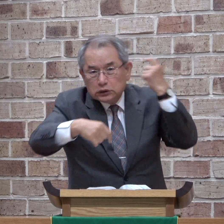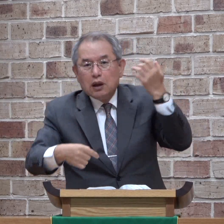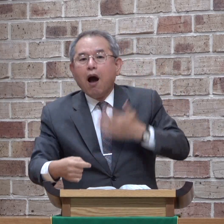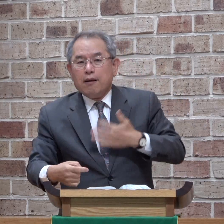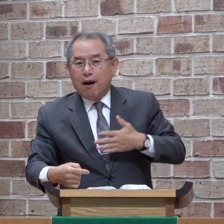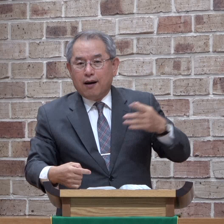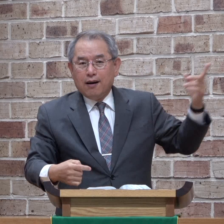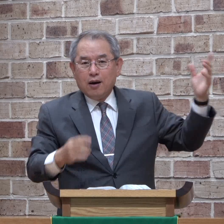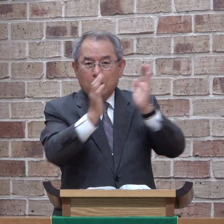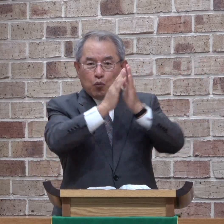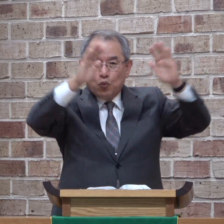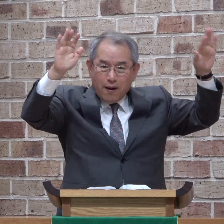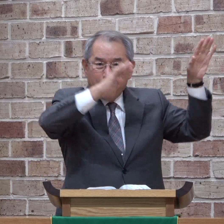소문을 다 들어안았습니다.